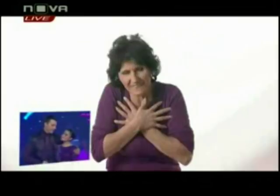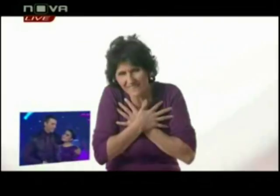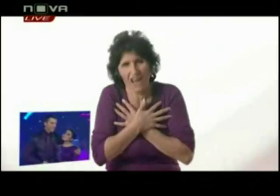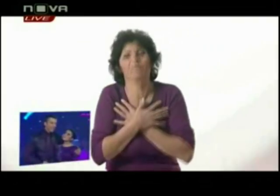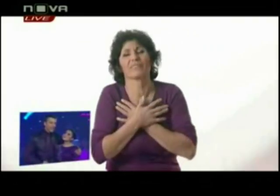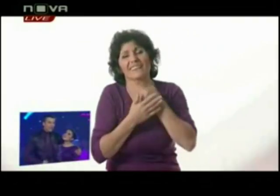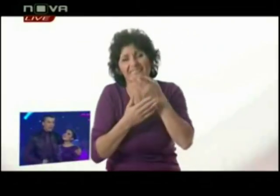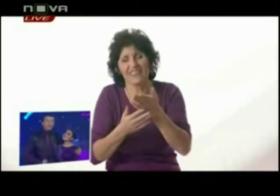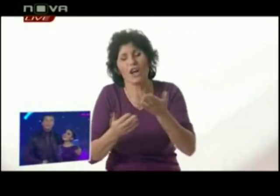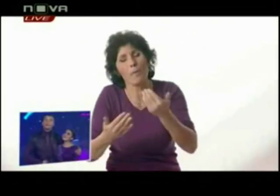Обичам те!